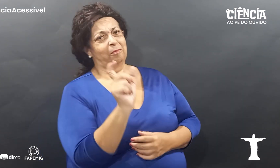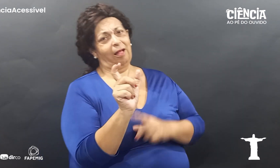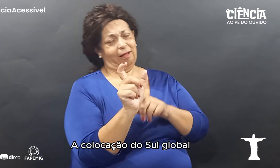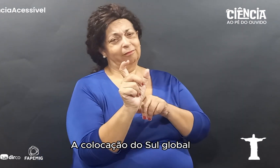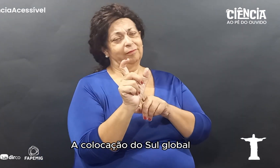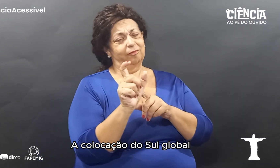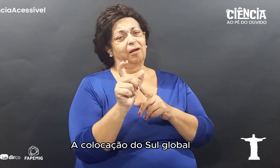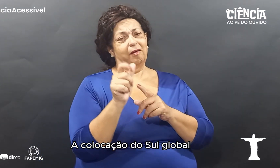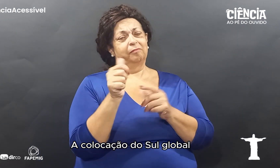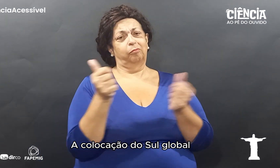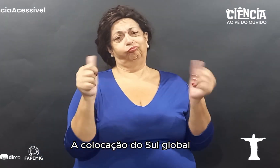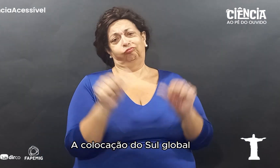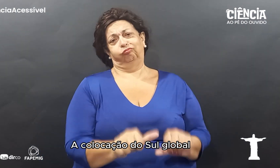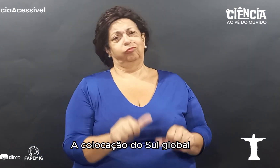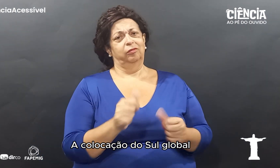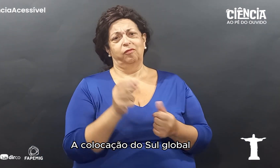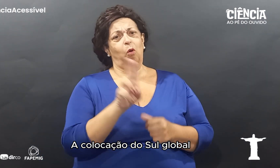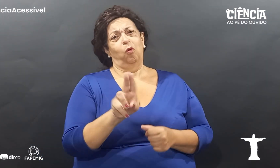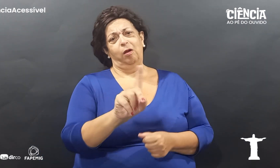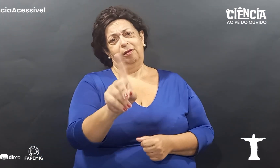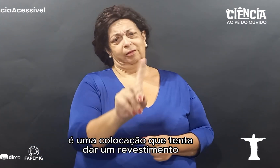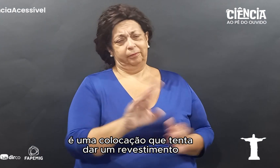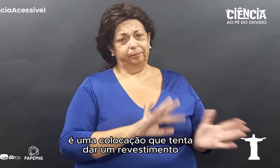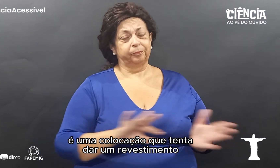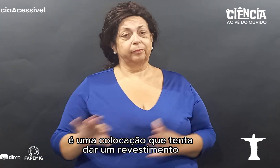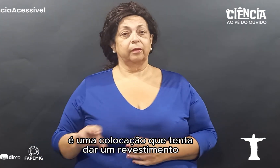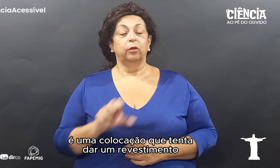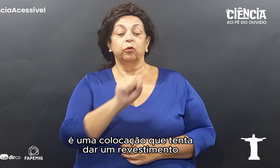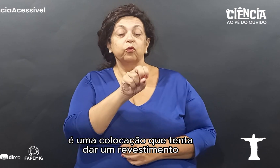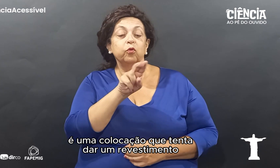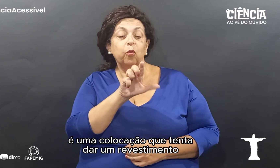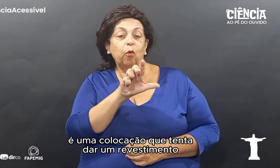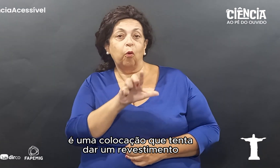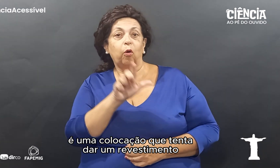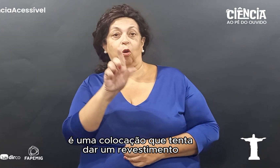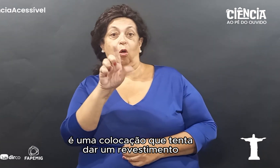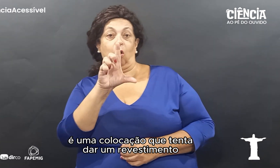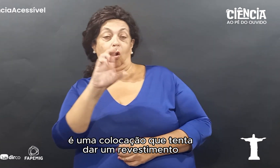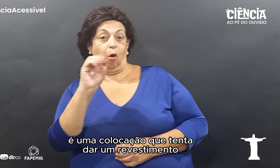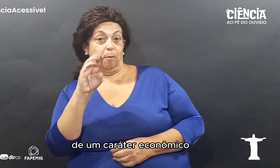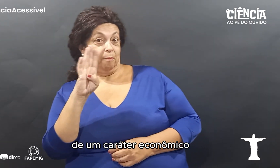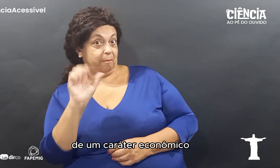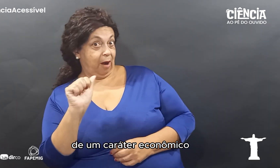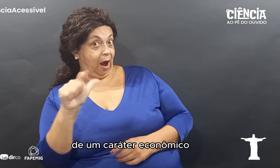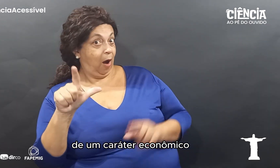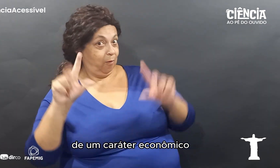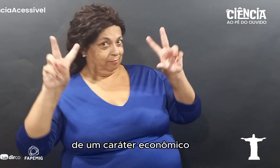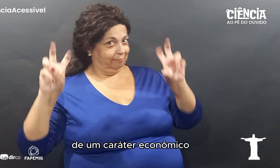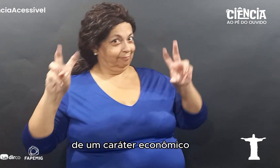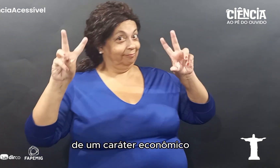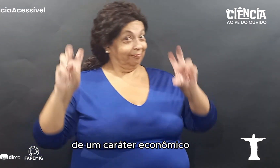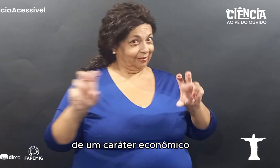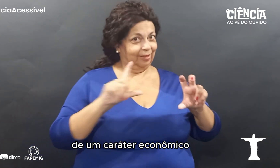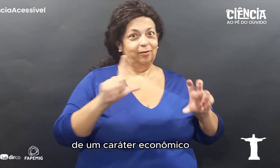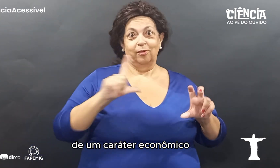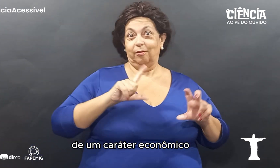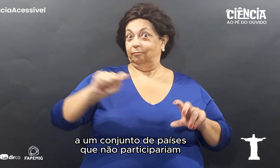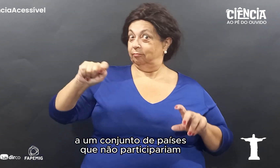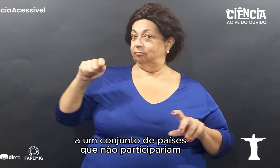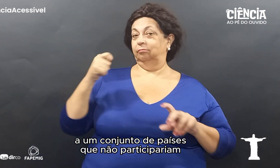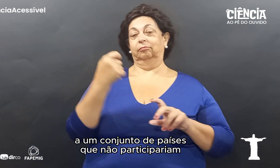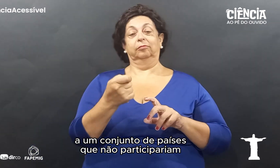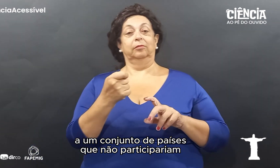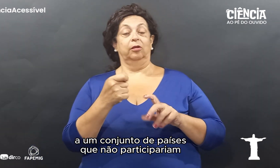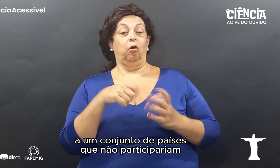desuso. A colocação do Sul global é uma colocação que tenta dar um revestimento de um caráter econômico